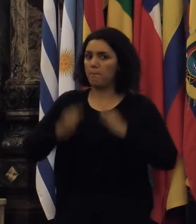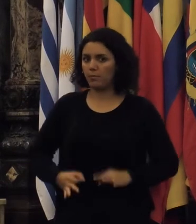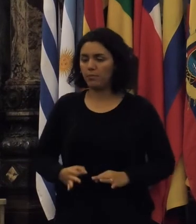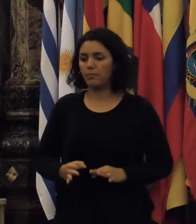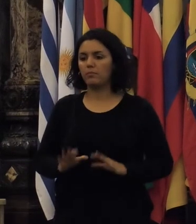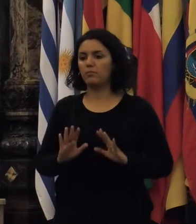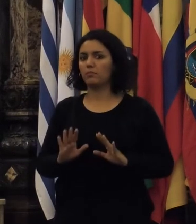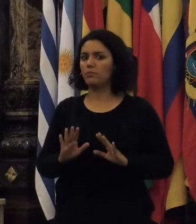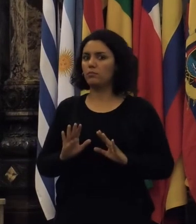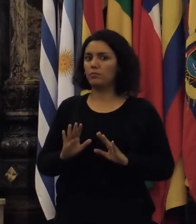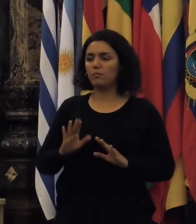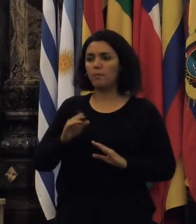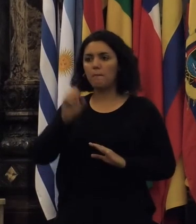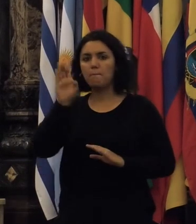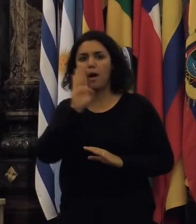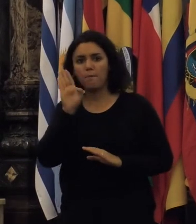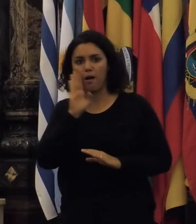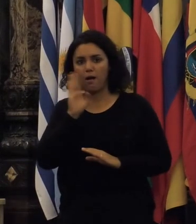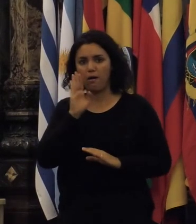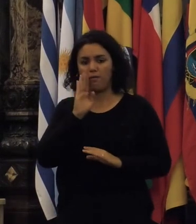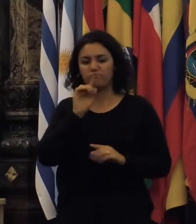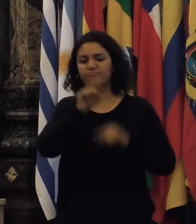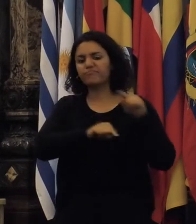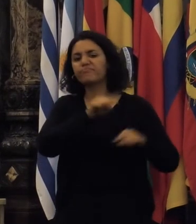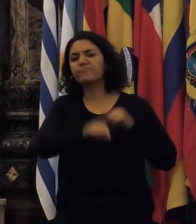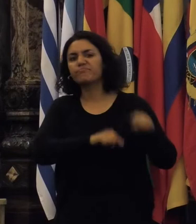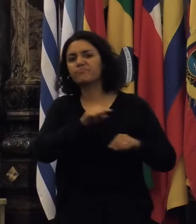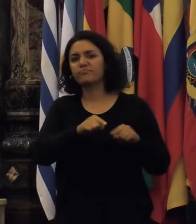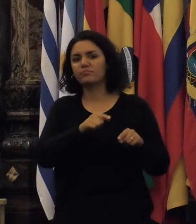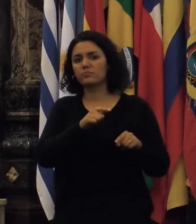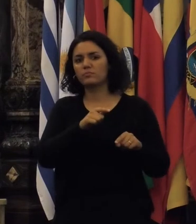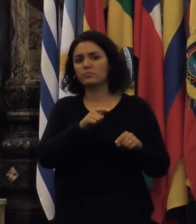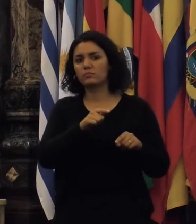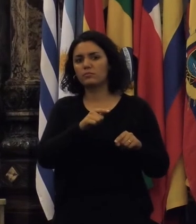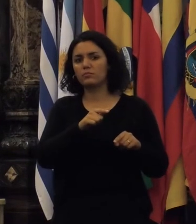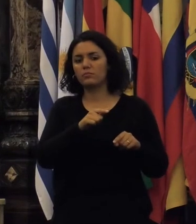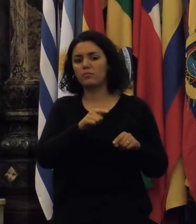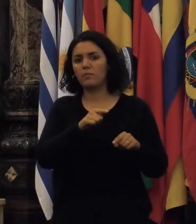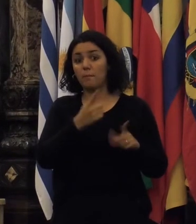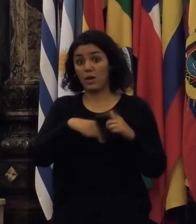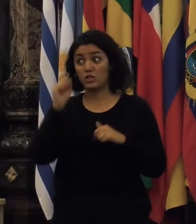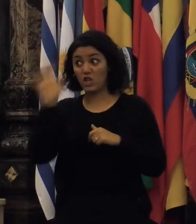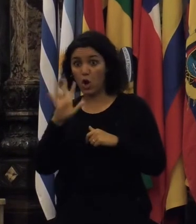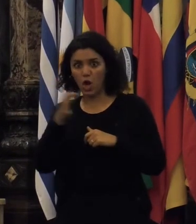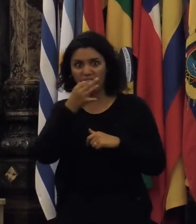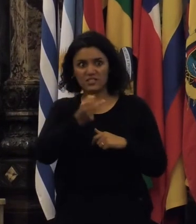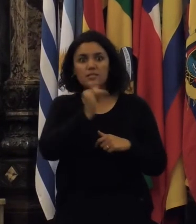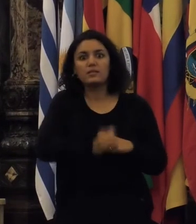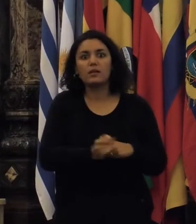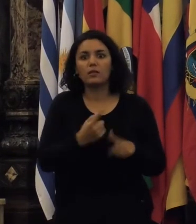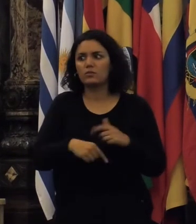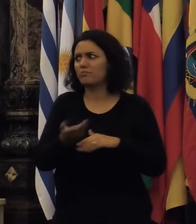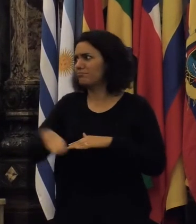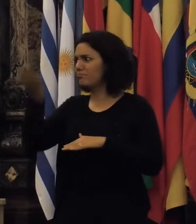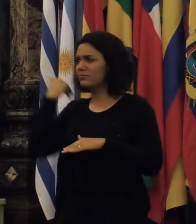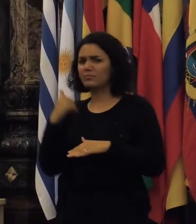madre le llena la cabeza y un psicólogo se lo plantee, estamos en el horno porque volvimos a la tabula